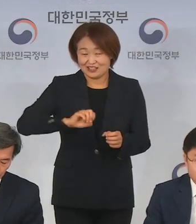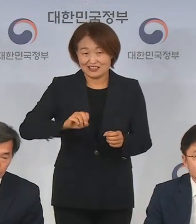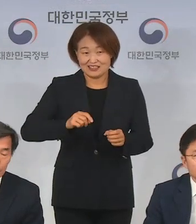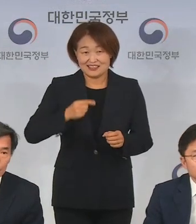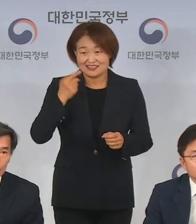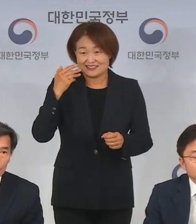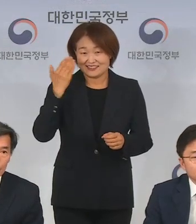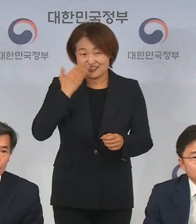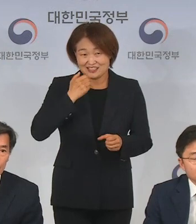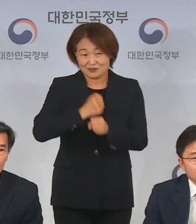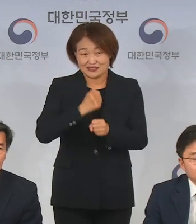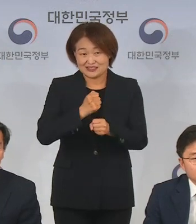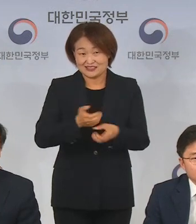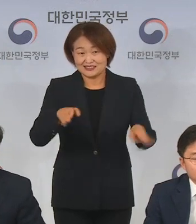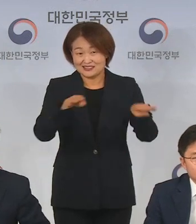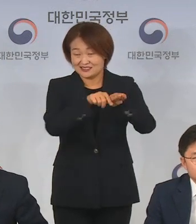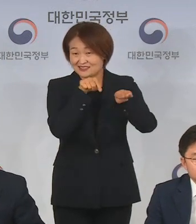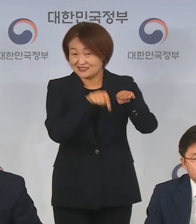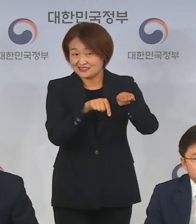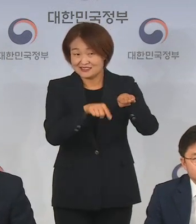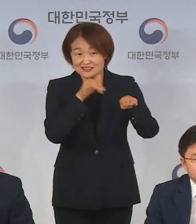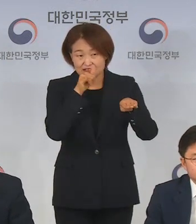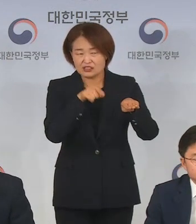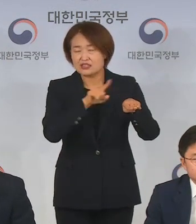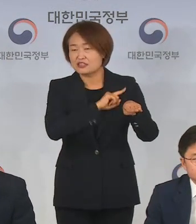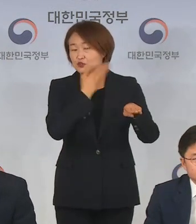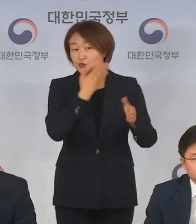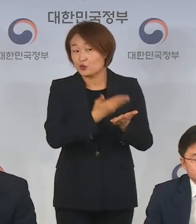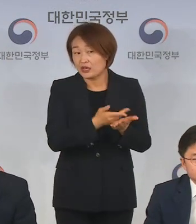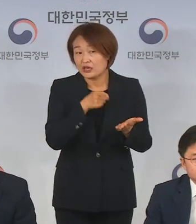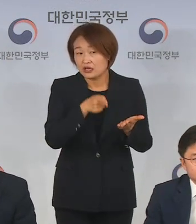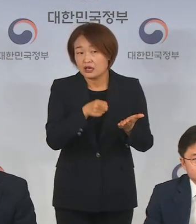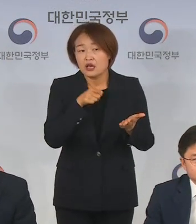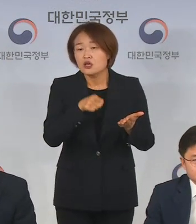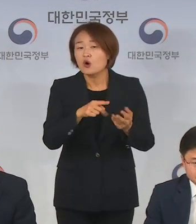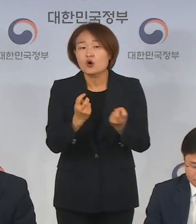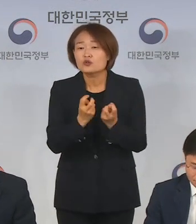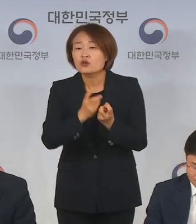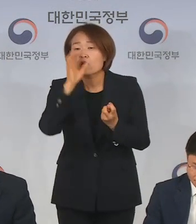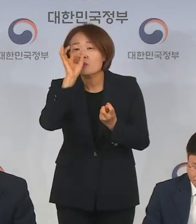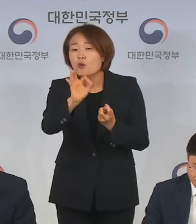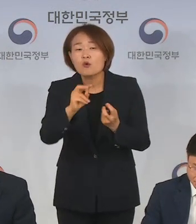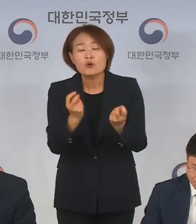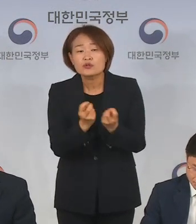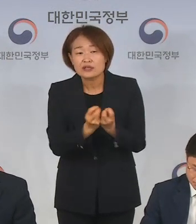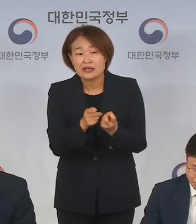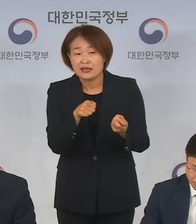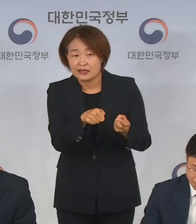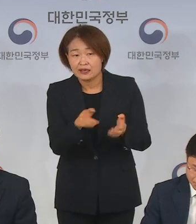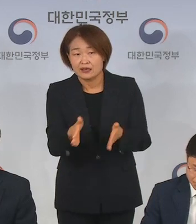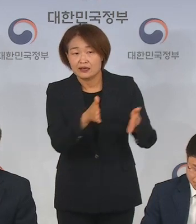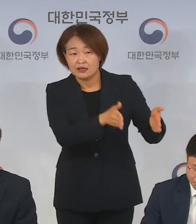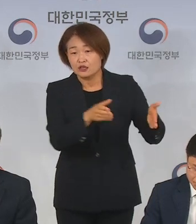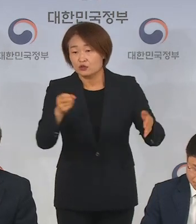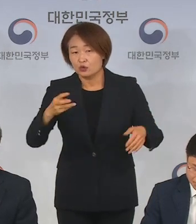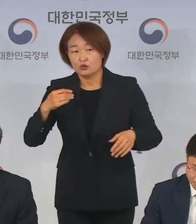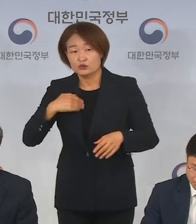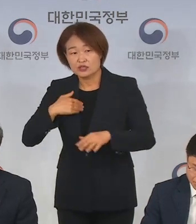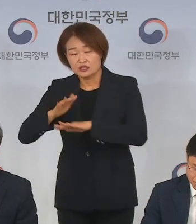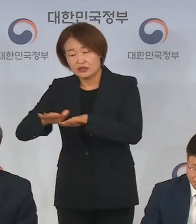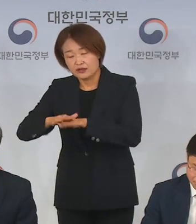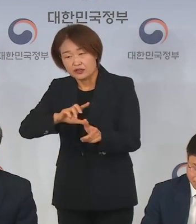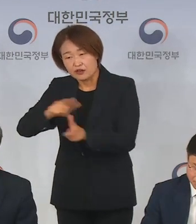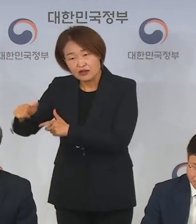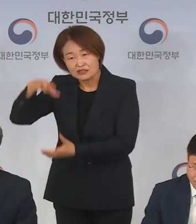그 두 번째로 아무래도 다핵동 제거 시설 알프스 보는 게 핵심일 것 같은데 알프스 어떻게 보실 건지랑 그 우리가 그 처리 전후 데이터 등 여러